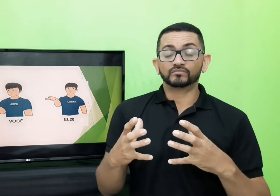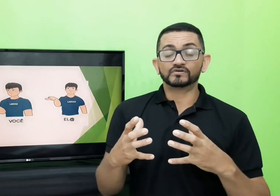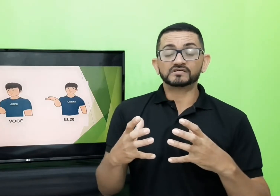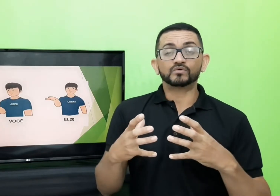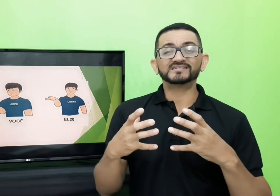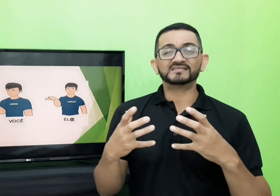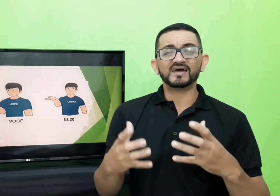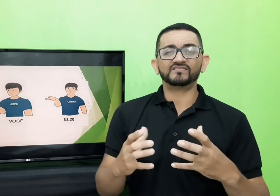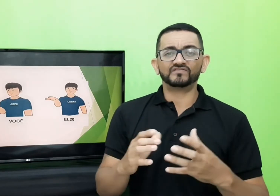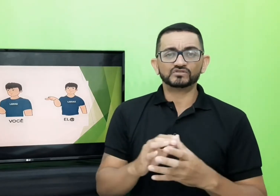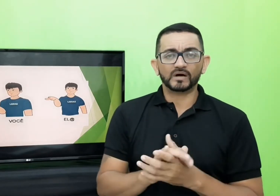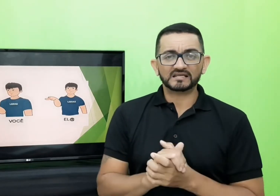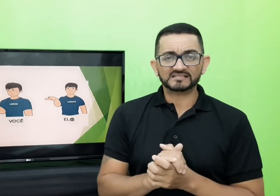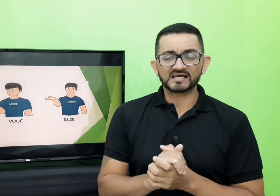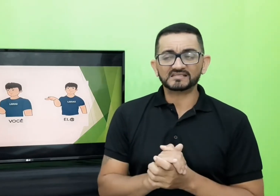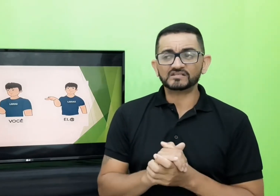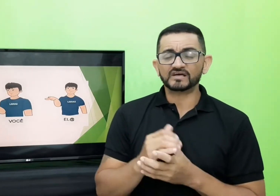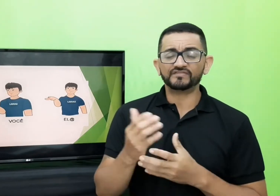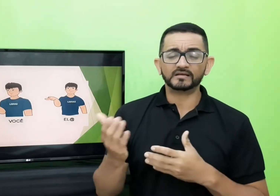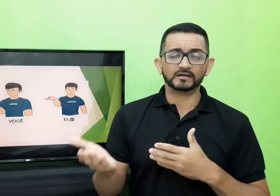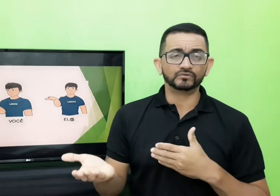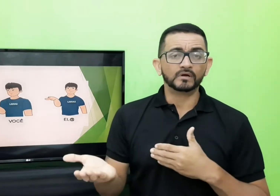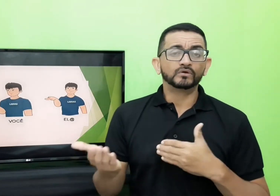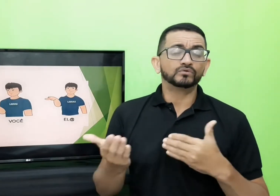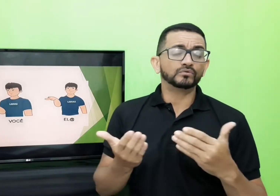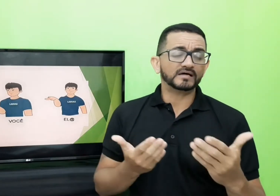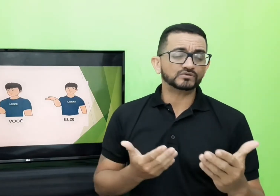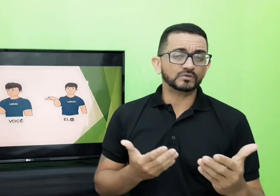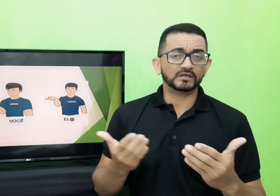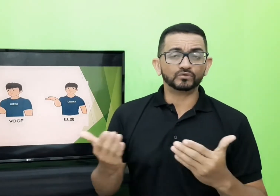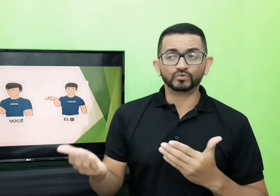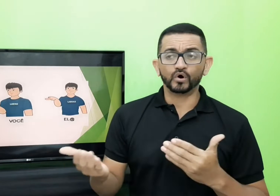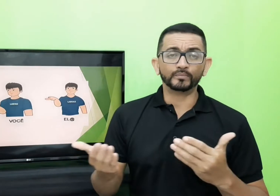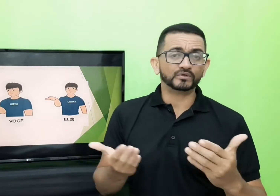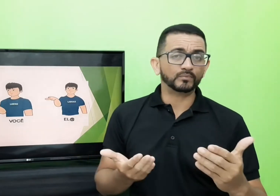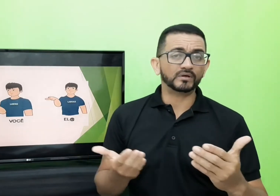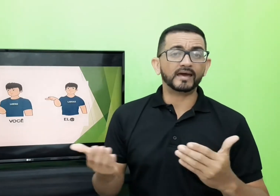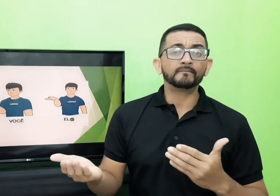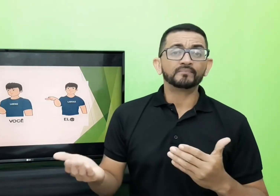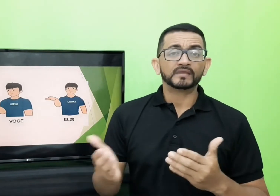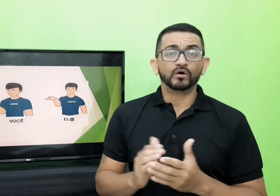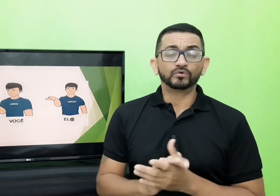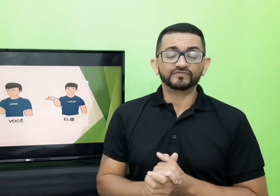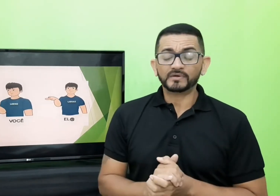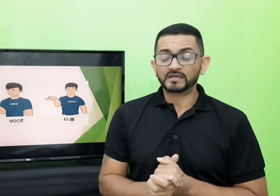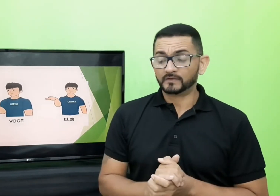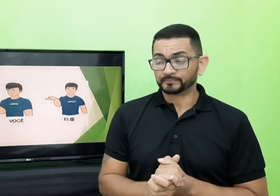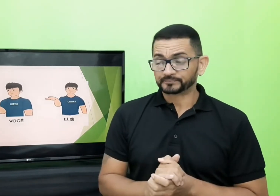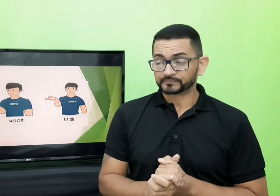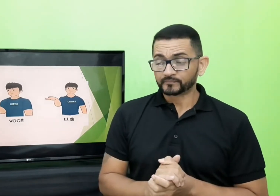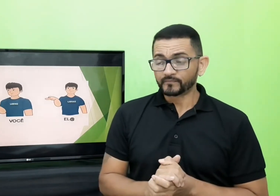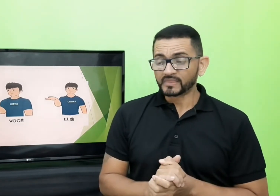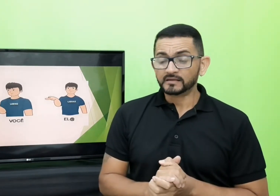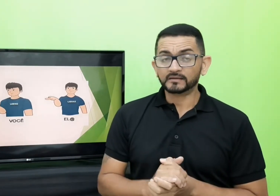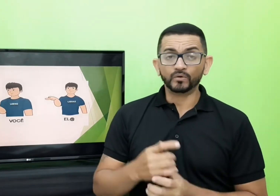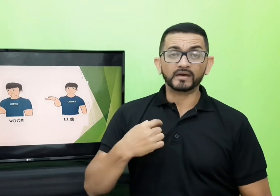você consegue visualizar se ele está falando do masculino, do homem ou da mulher ou do feminino. Então,